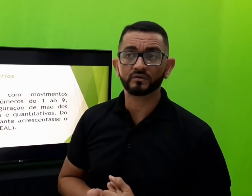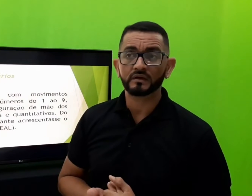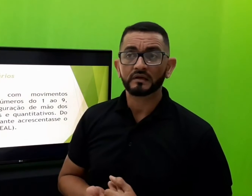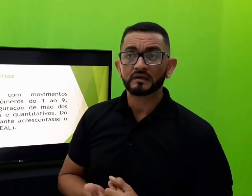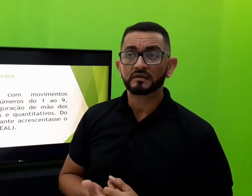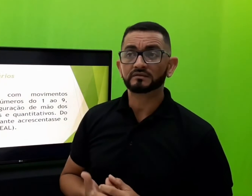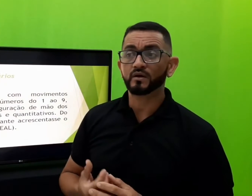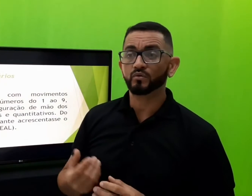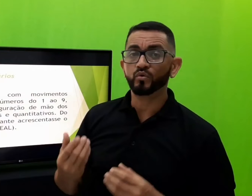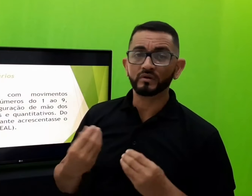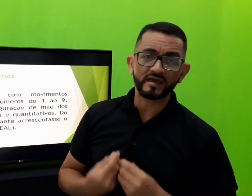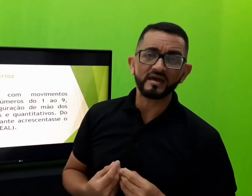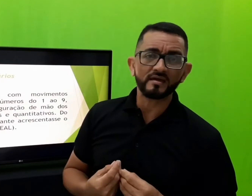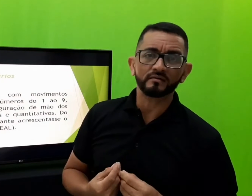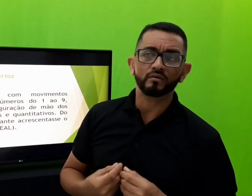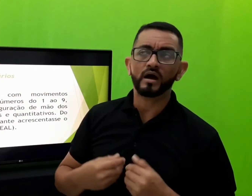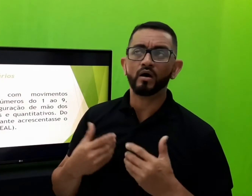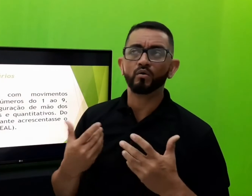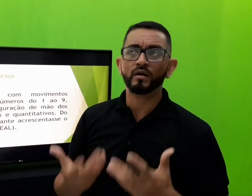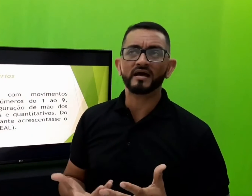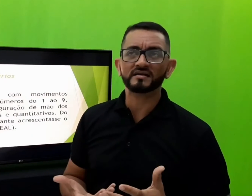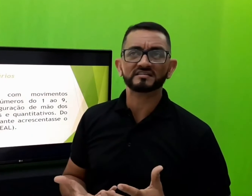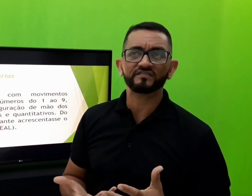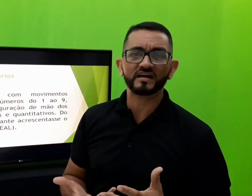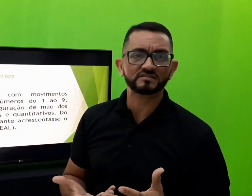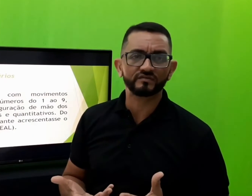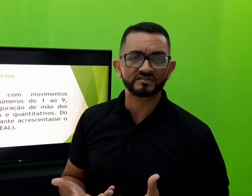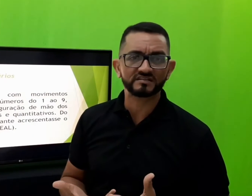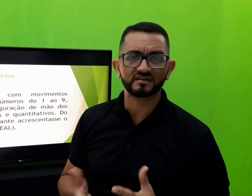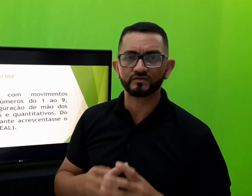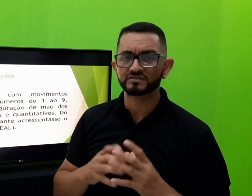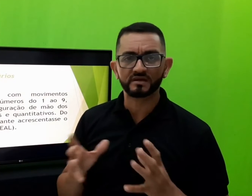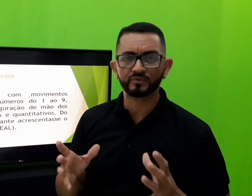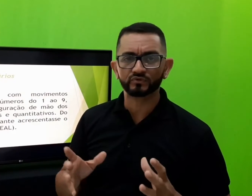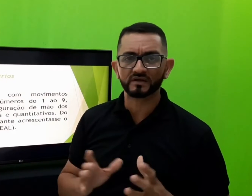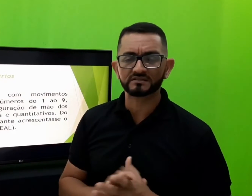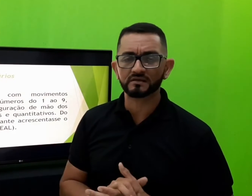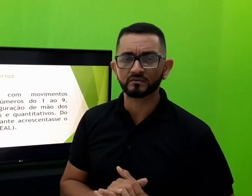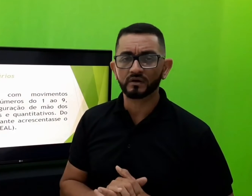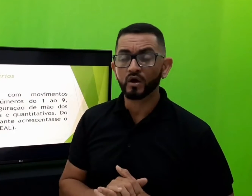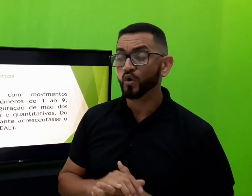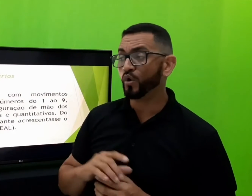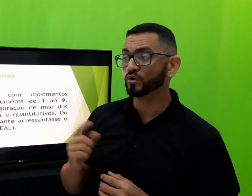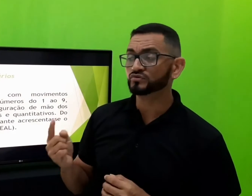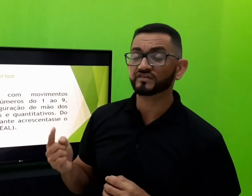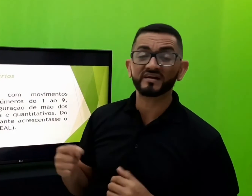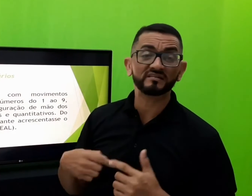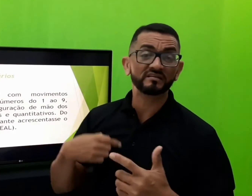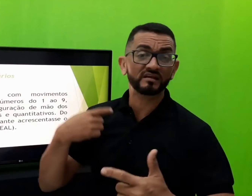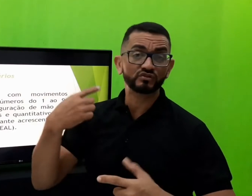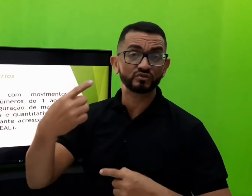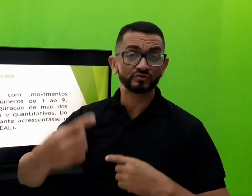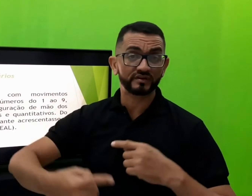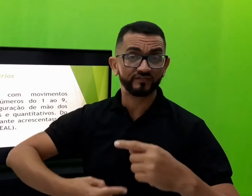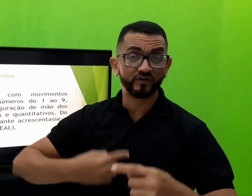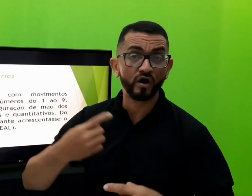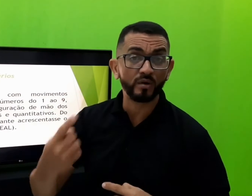entendeu? Então, um lê essa frase que você escreveu sem pontuação, outro já vai entender de outra